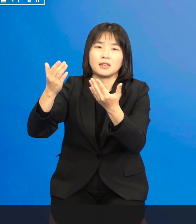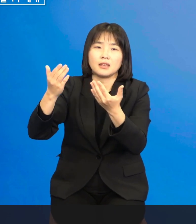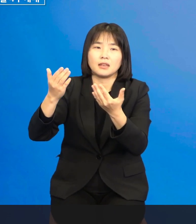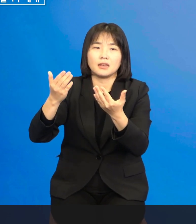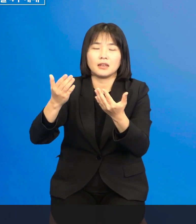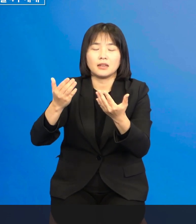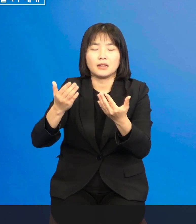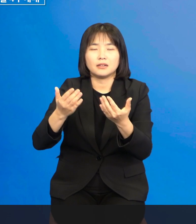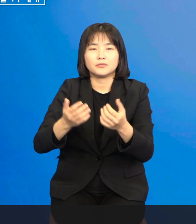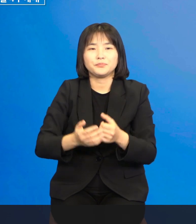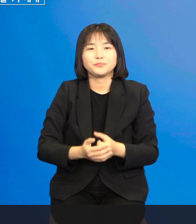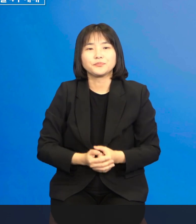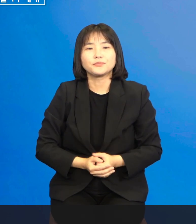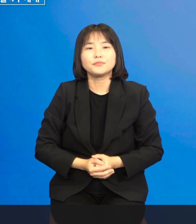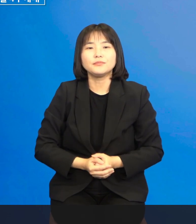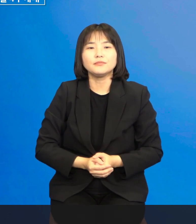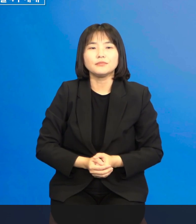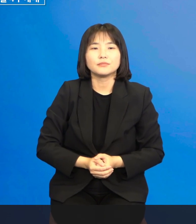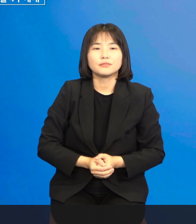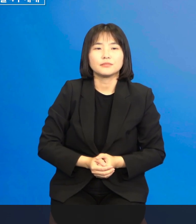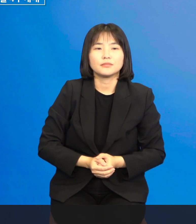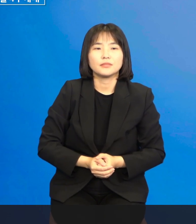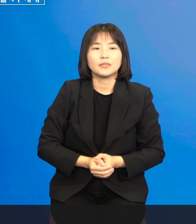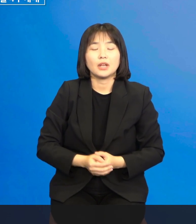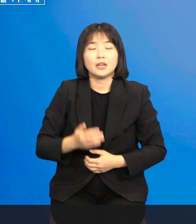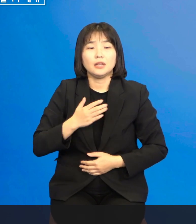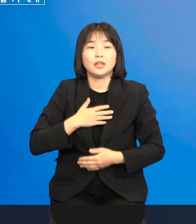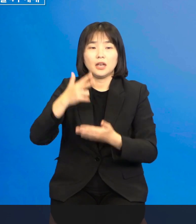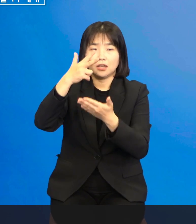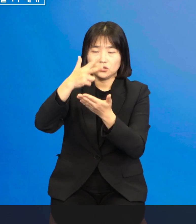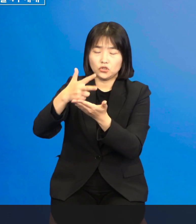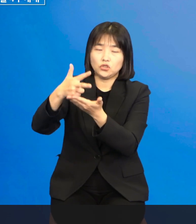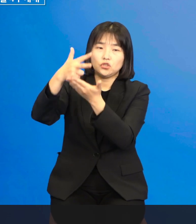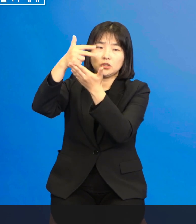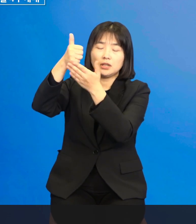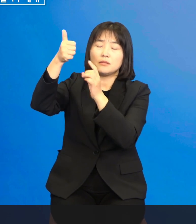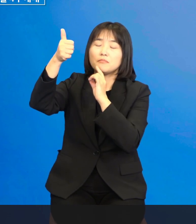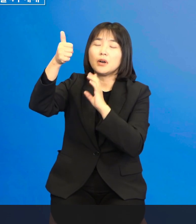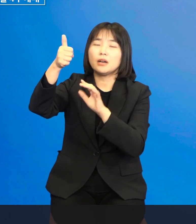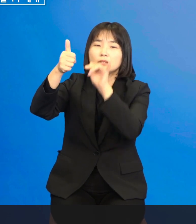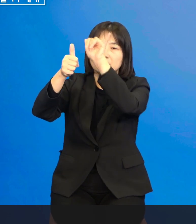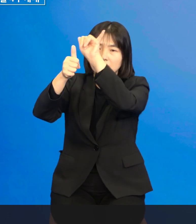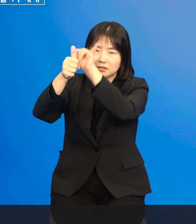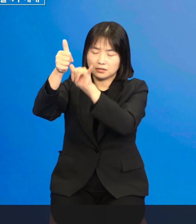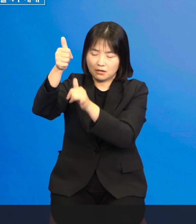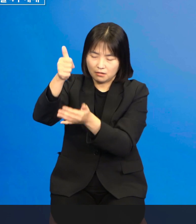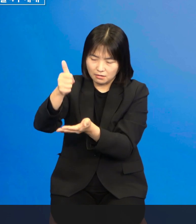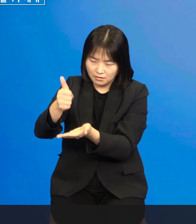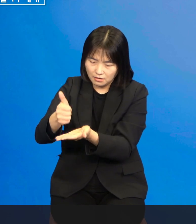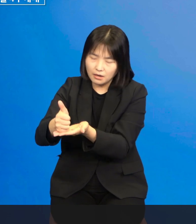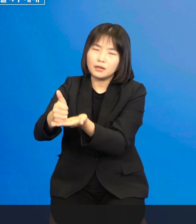손 들고 찬양합니다. 나 주님만을 섬기리. 나 주님만을